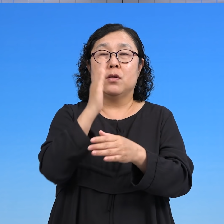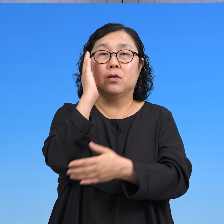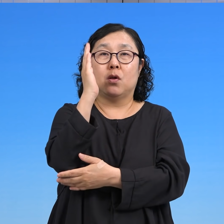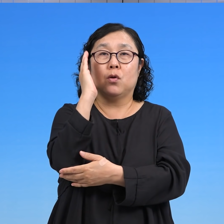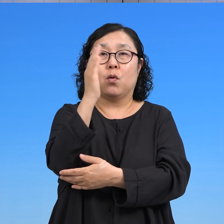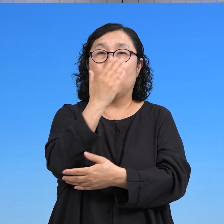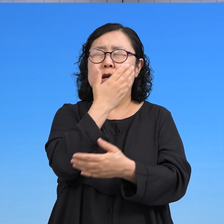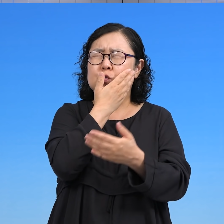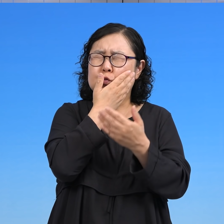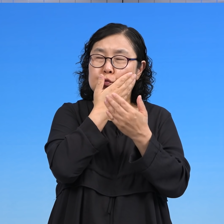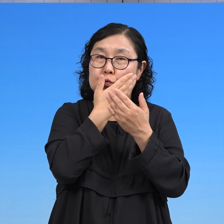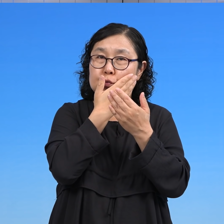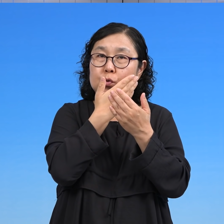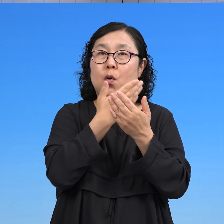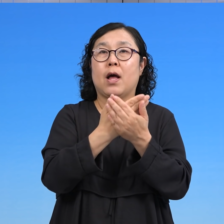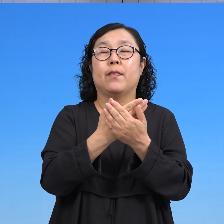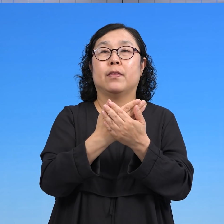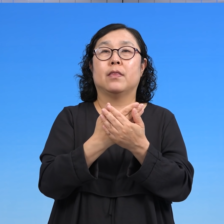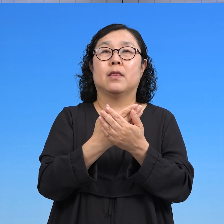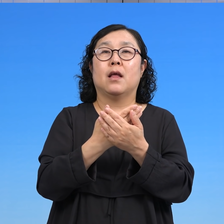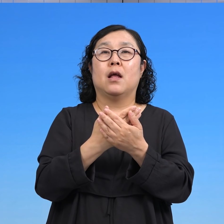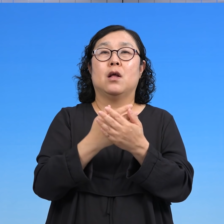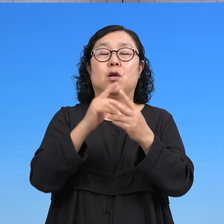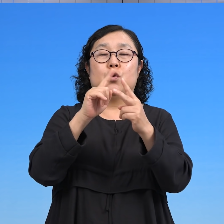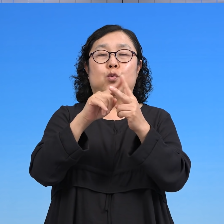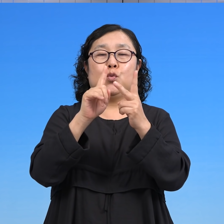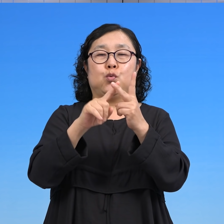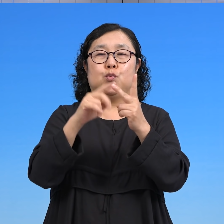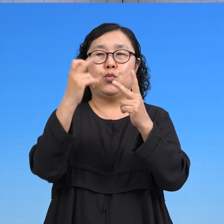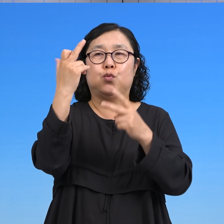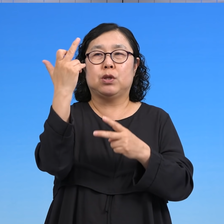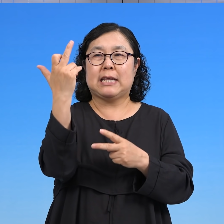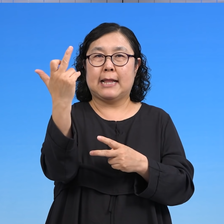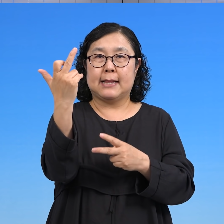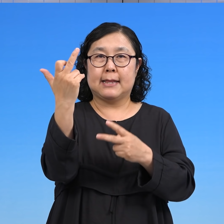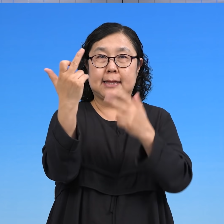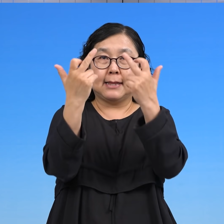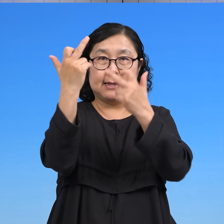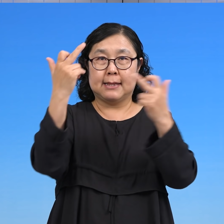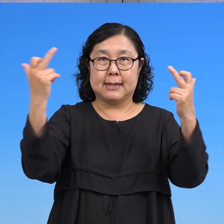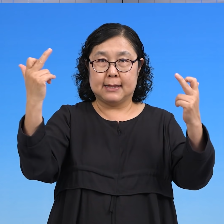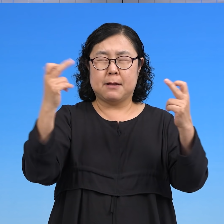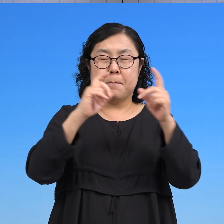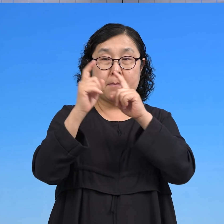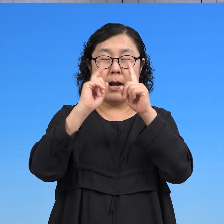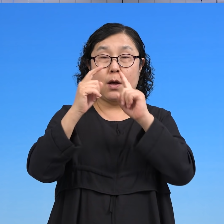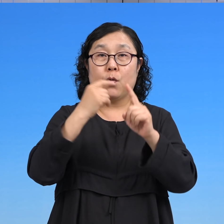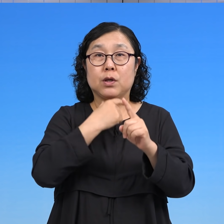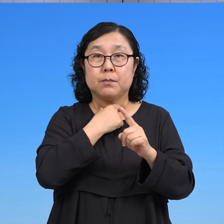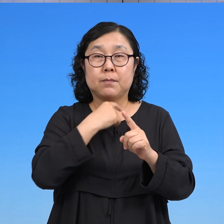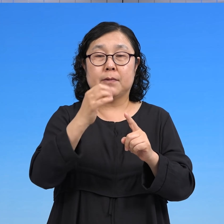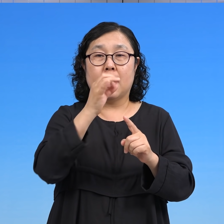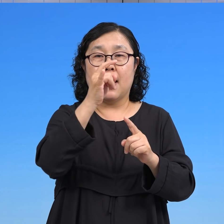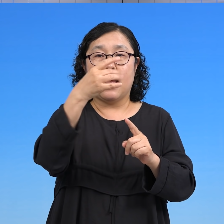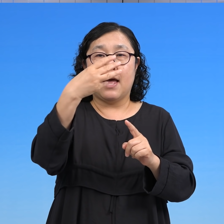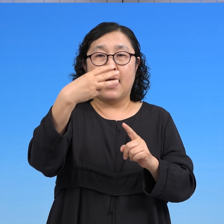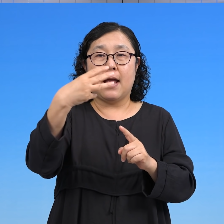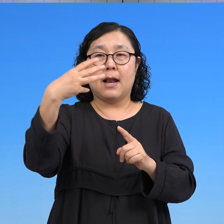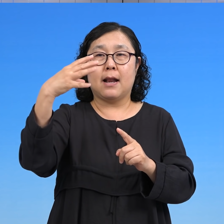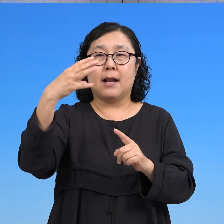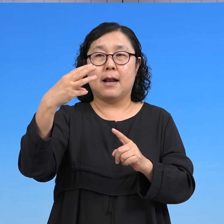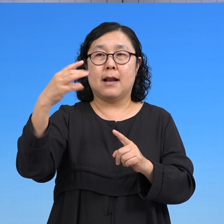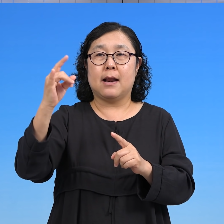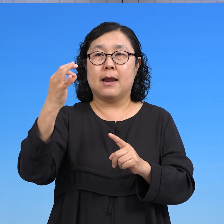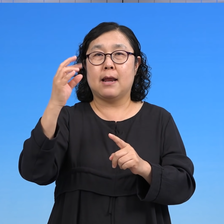설교에 굉장히 중요한 그 매개 포인트로 두 산을 언급하려고 합니다. 오늘 본문에